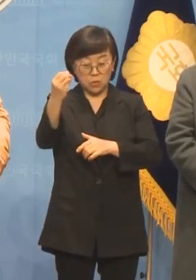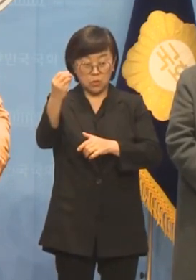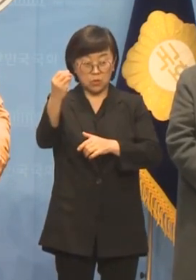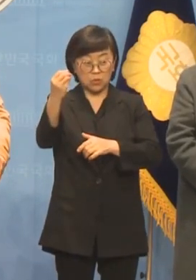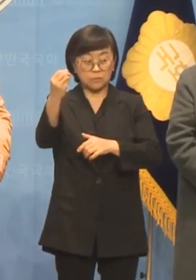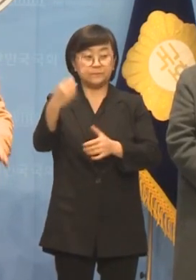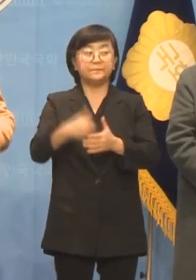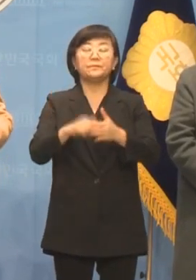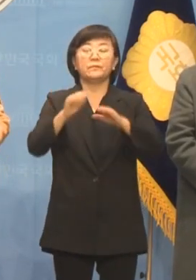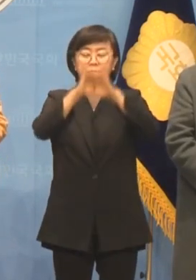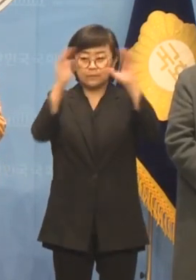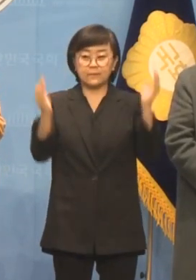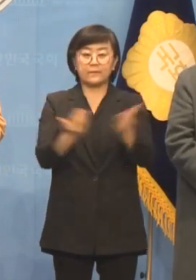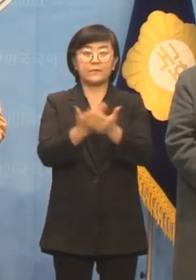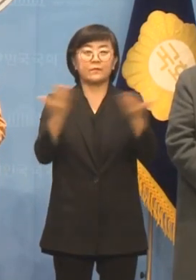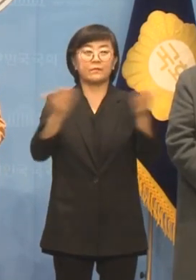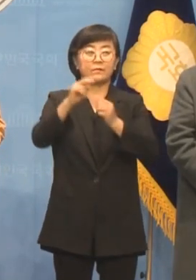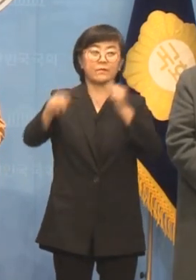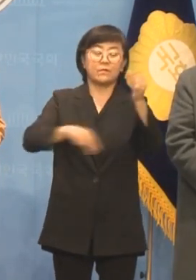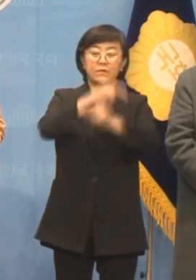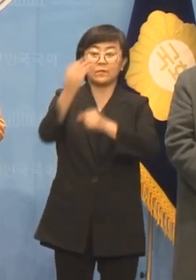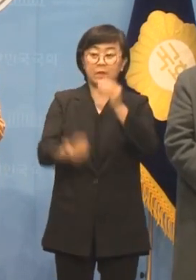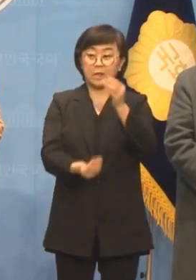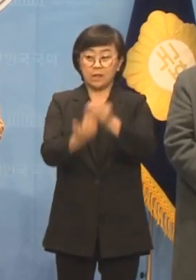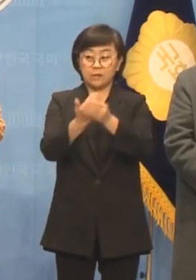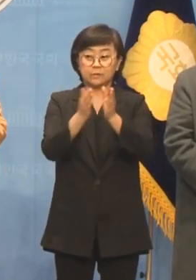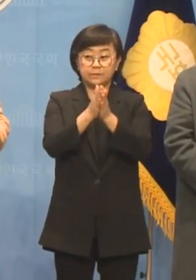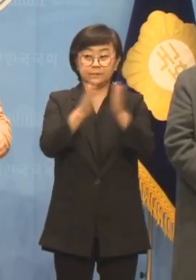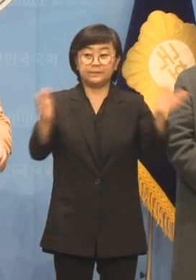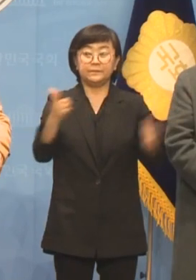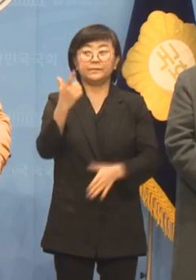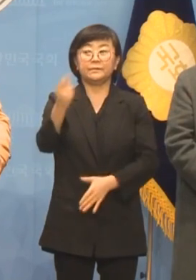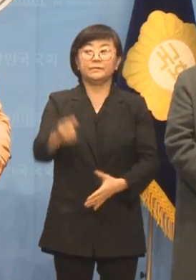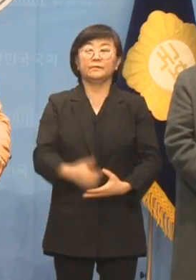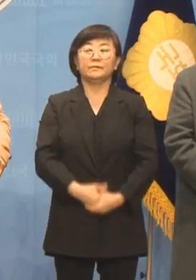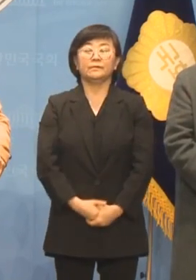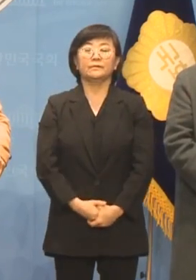하고 이 모든 사건이 여기에서부터 출발이 되는 겁니다.